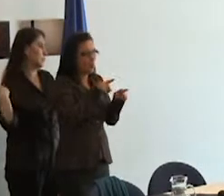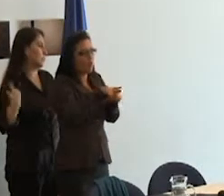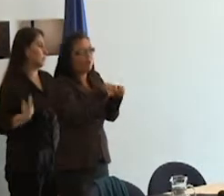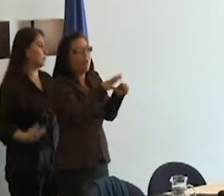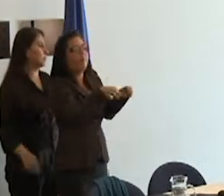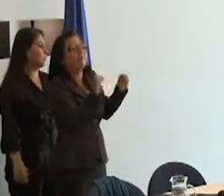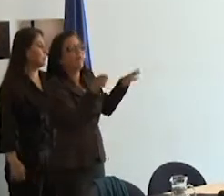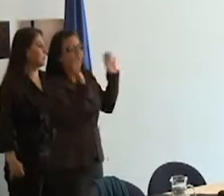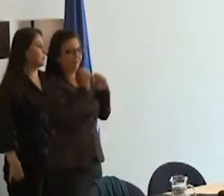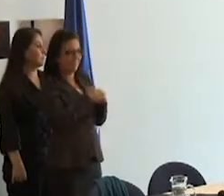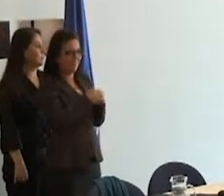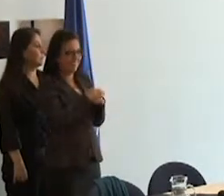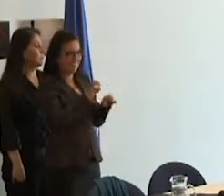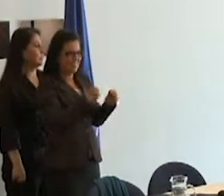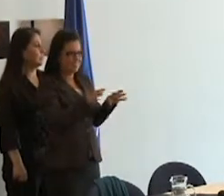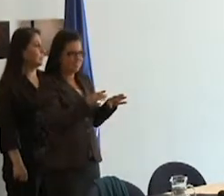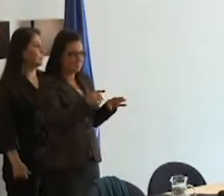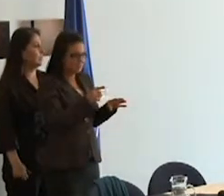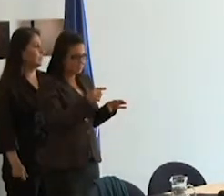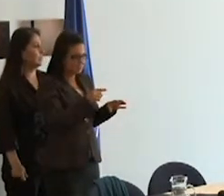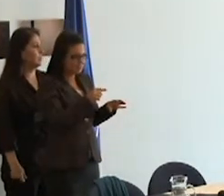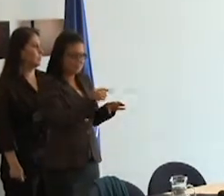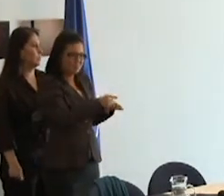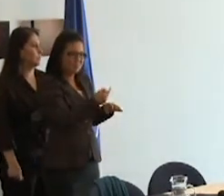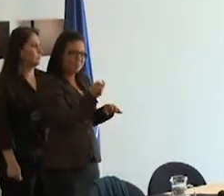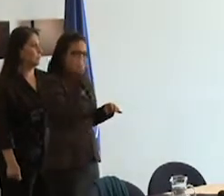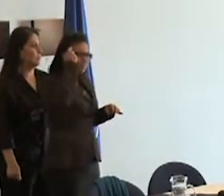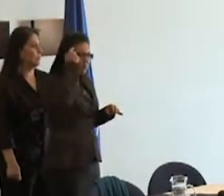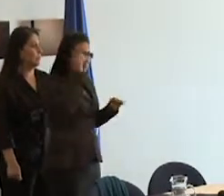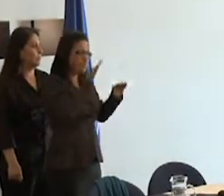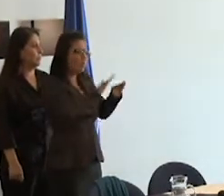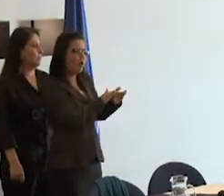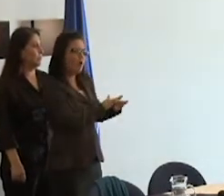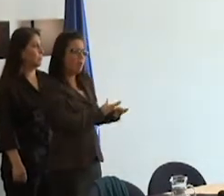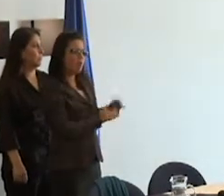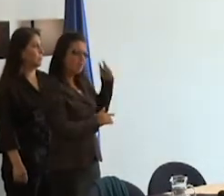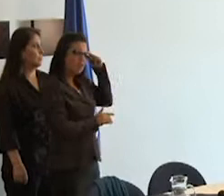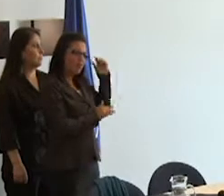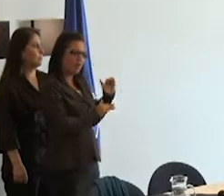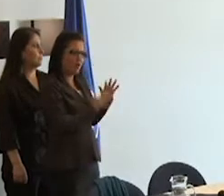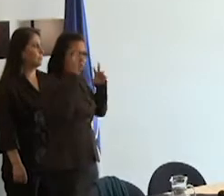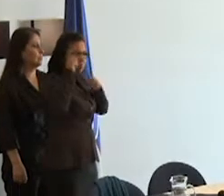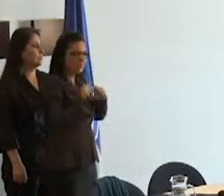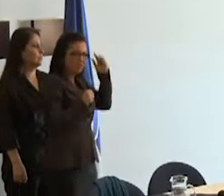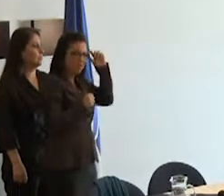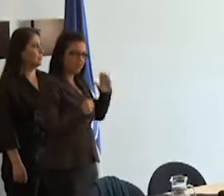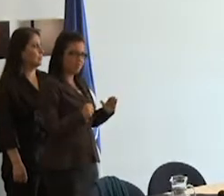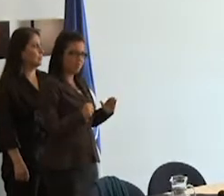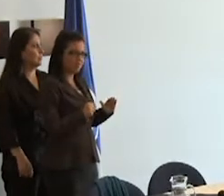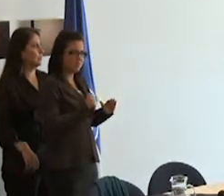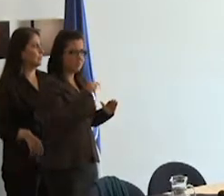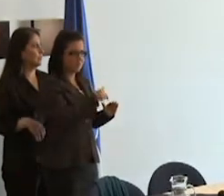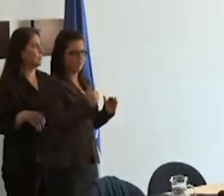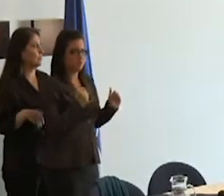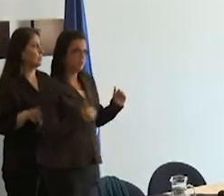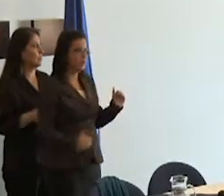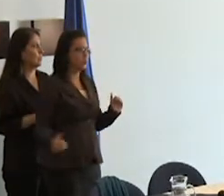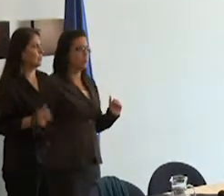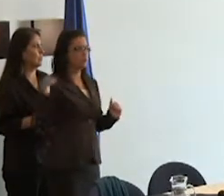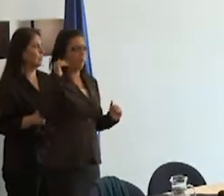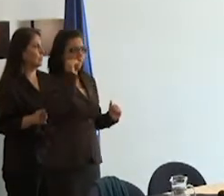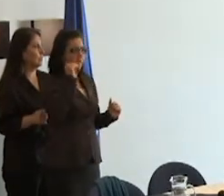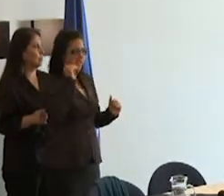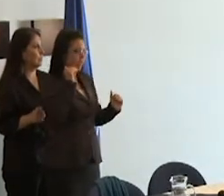hechicería, minorizando también su capacidad intelectual, lo que permite naturalizar las condiciones de